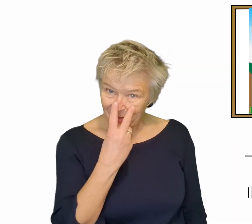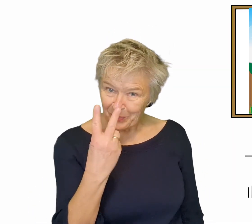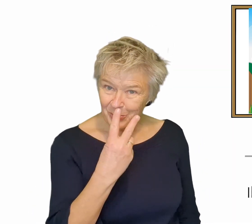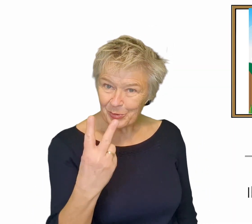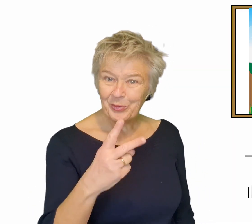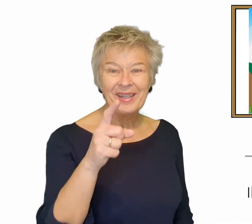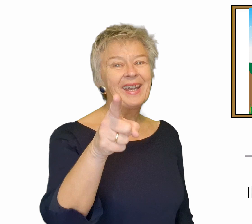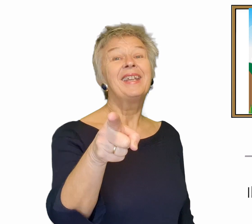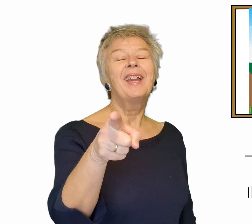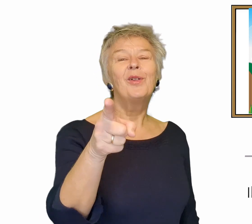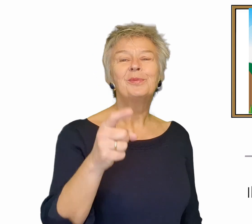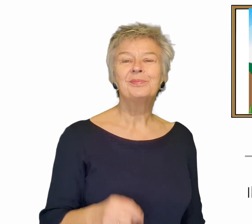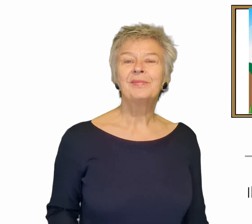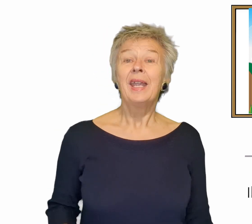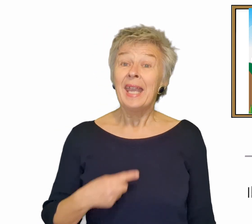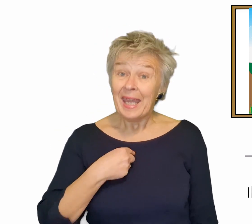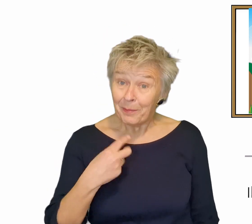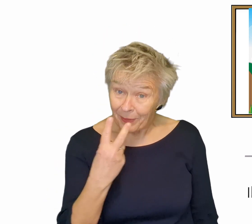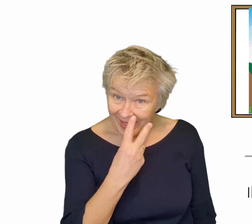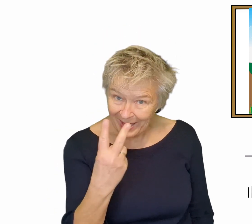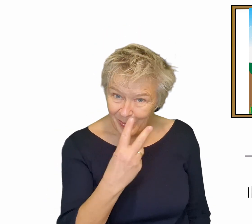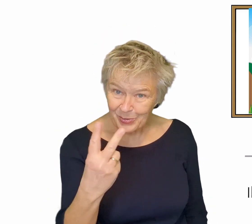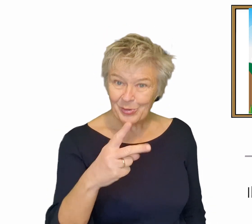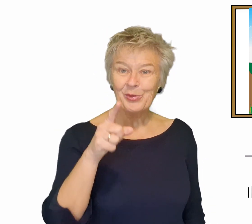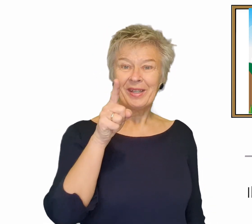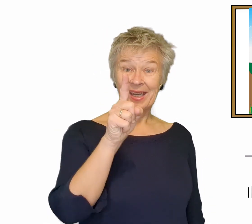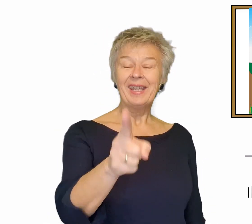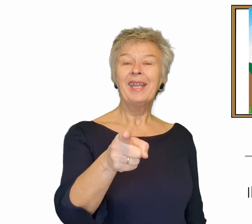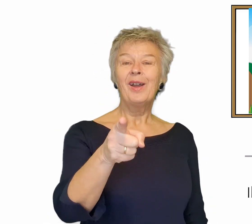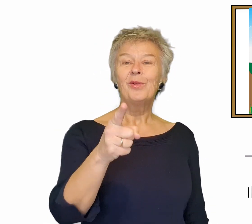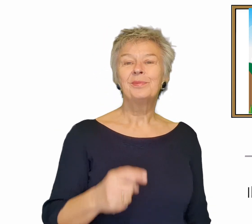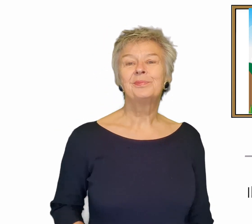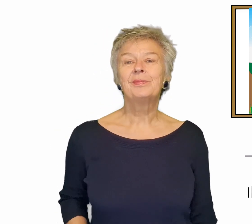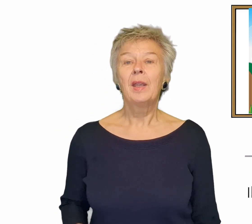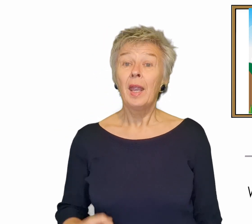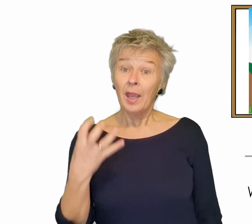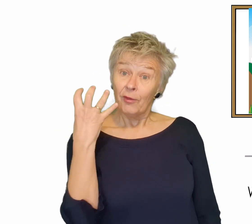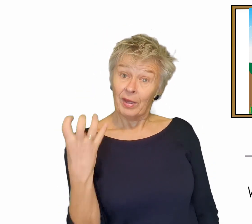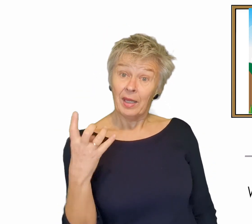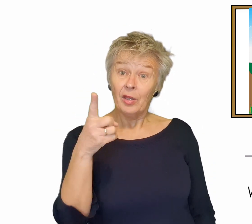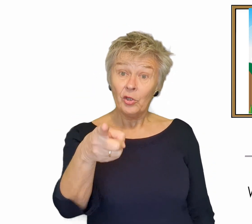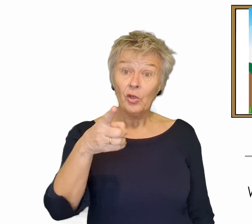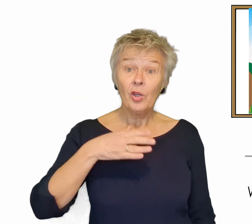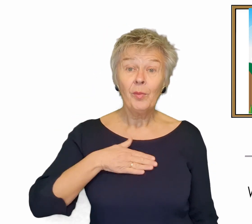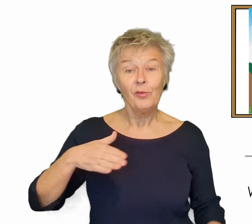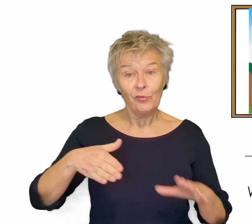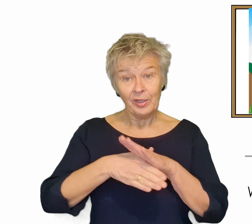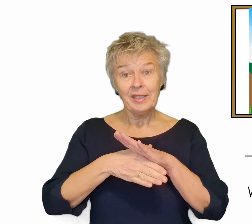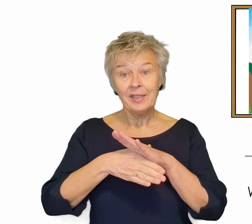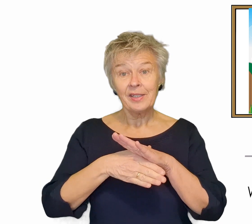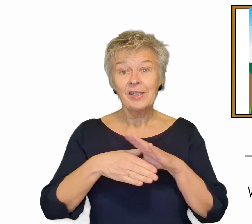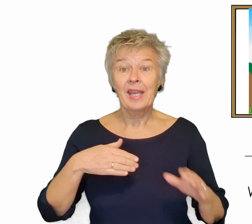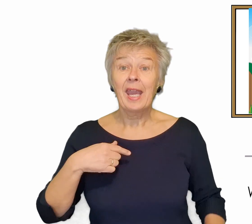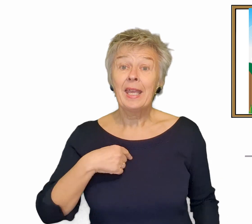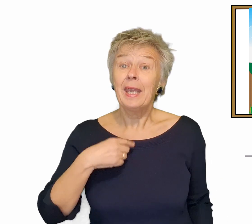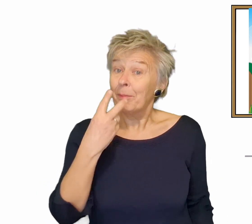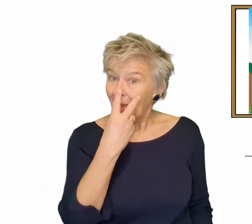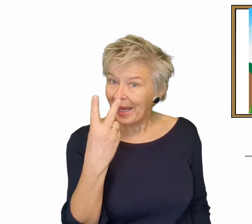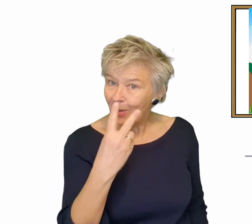ben op zoek naar jou. Ik ben op zoek naar jou. Wil je mijn vriendje zijn? Ik ben